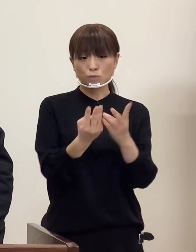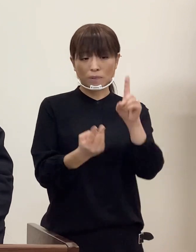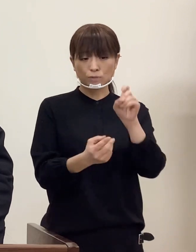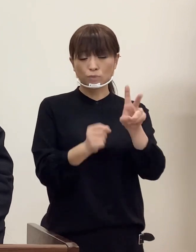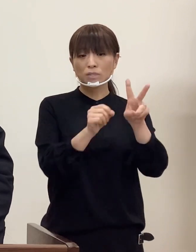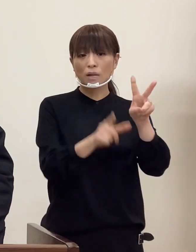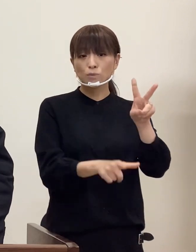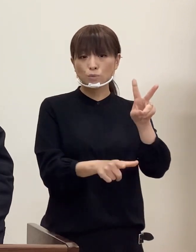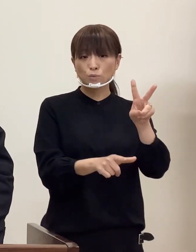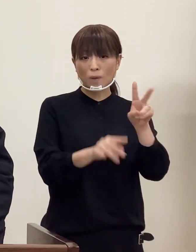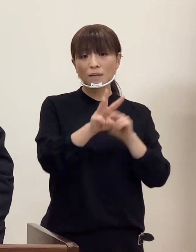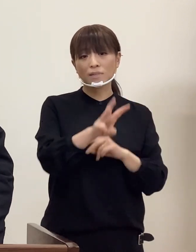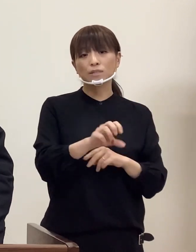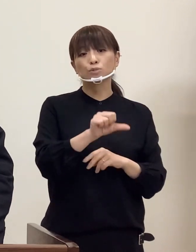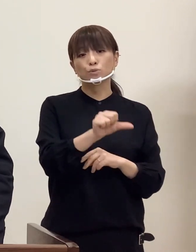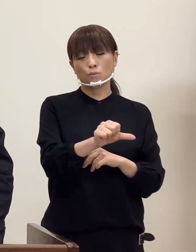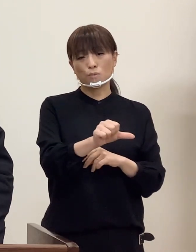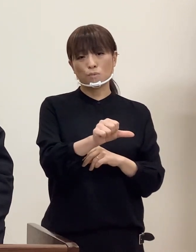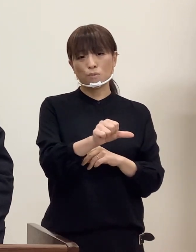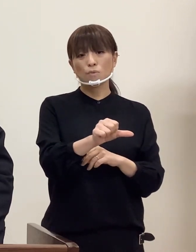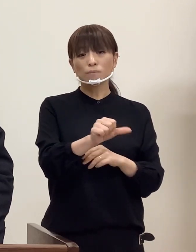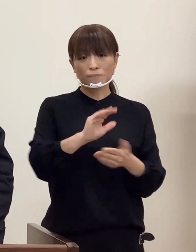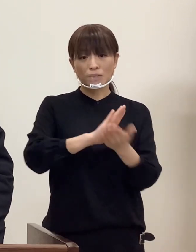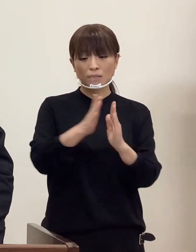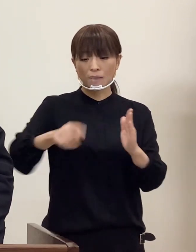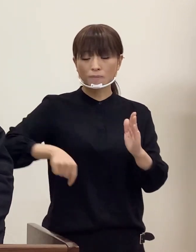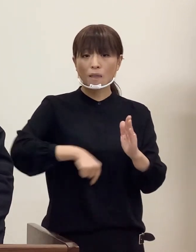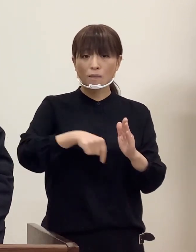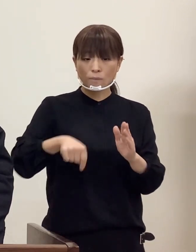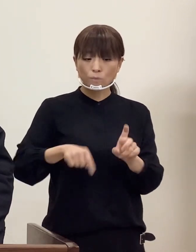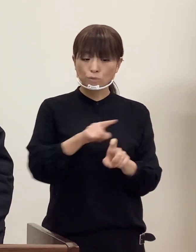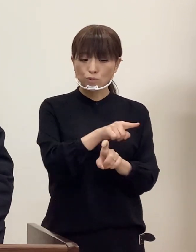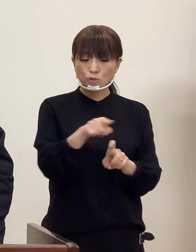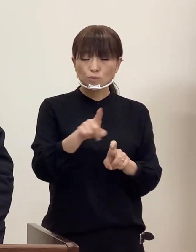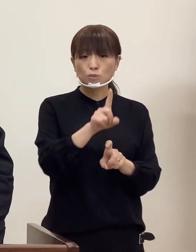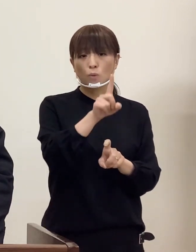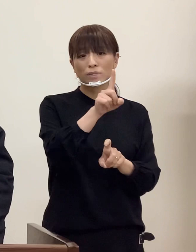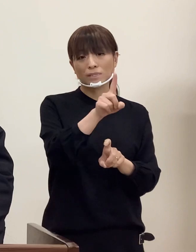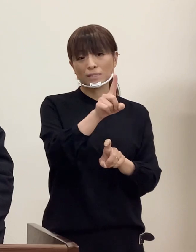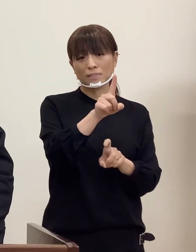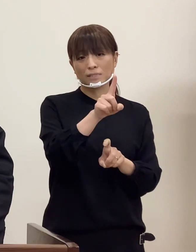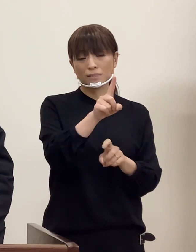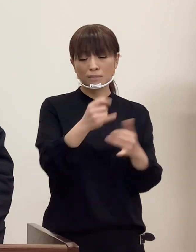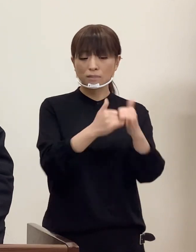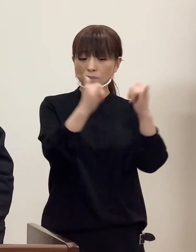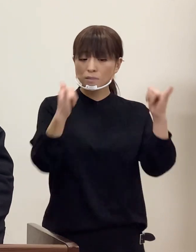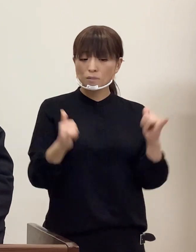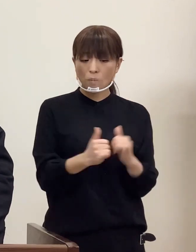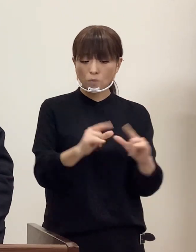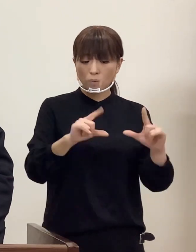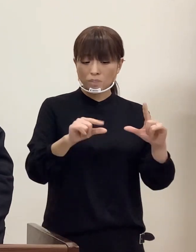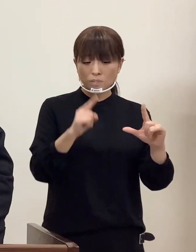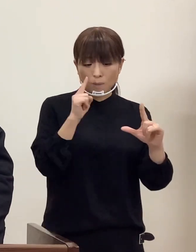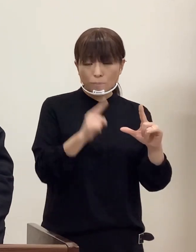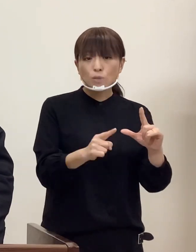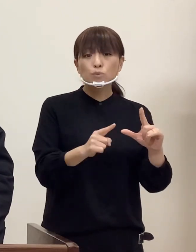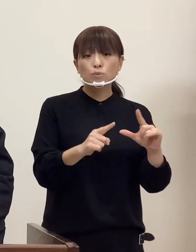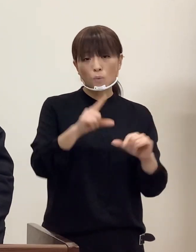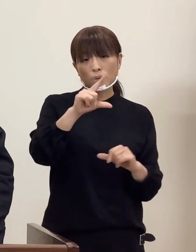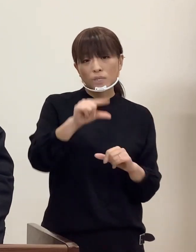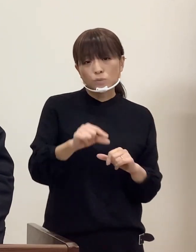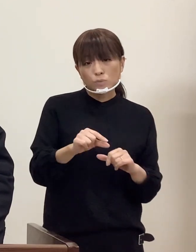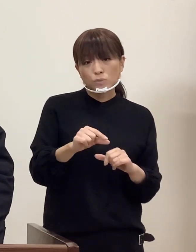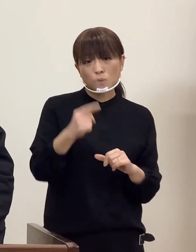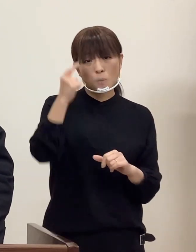ございますが、35件で県全体の10分の1でございます。人口の割合で考えれば低いようにも